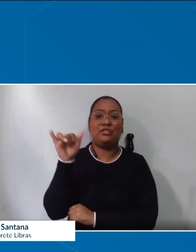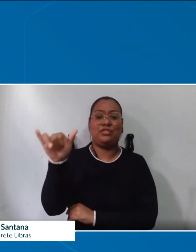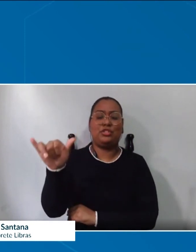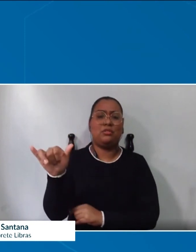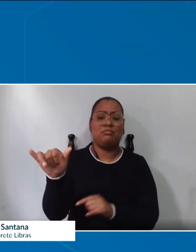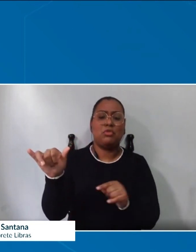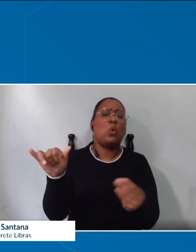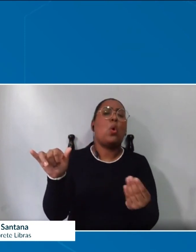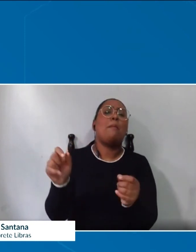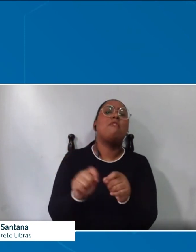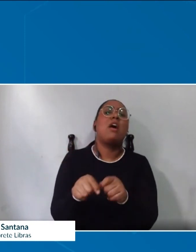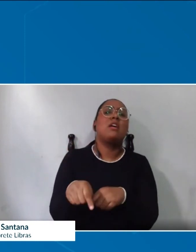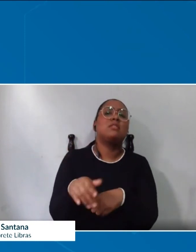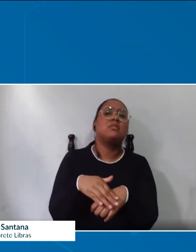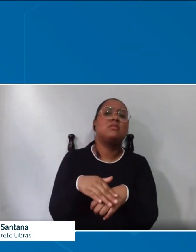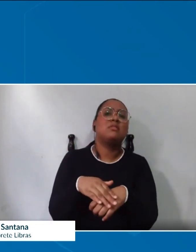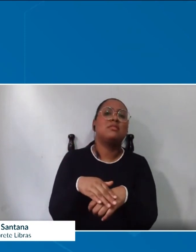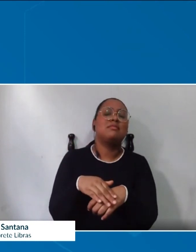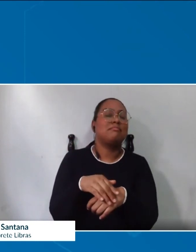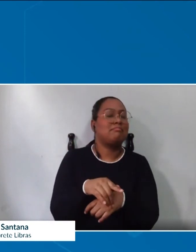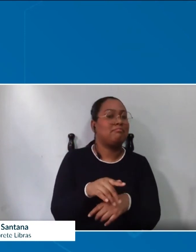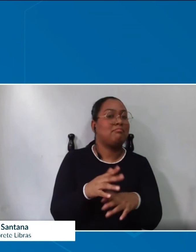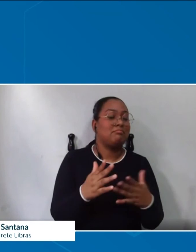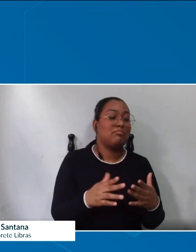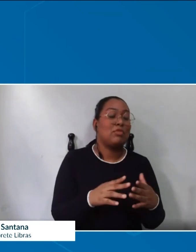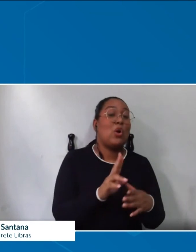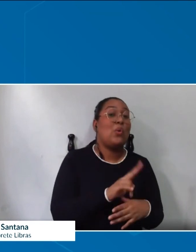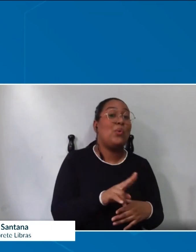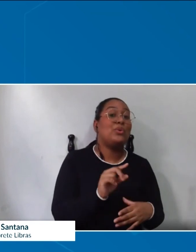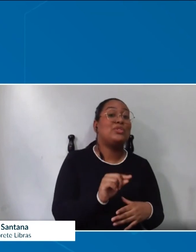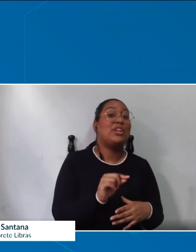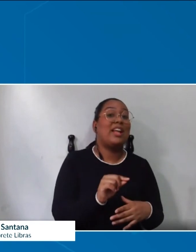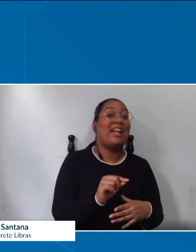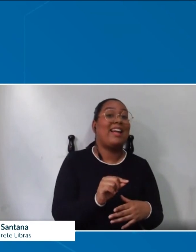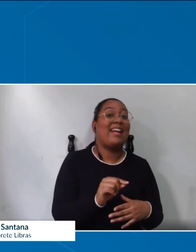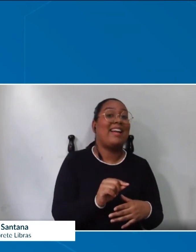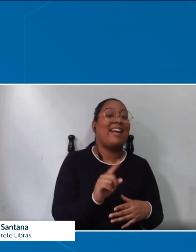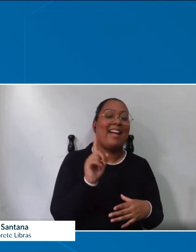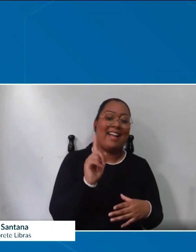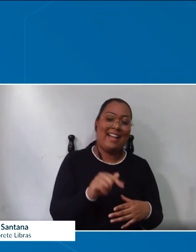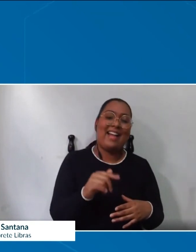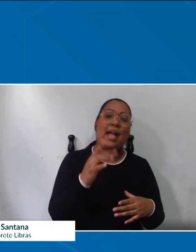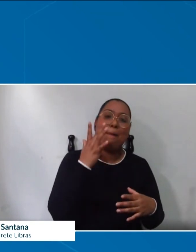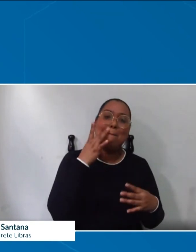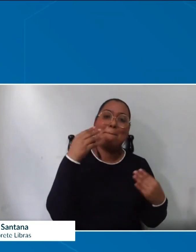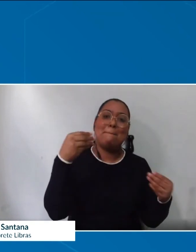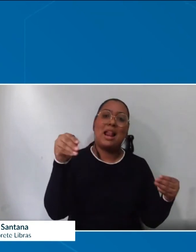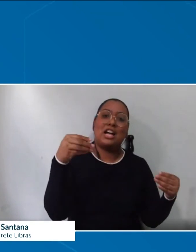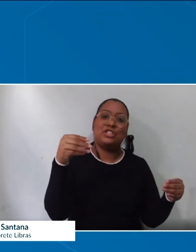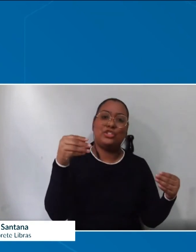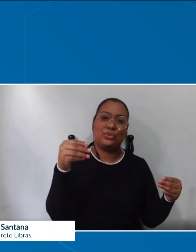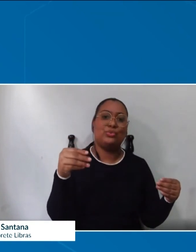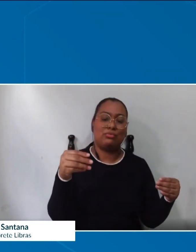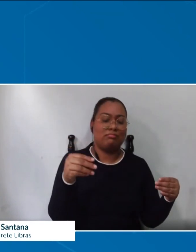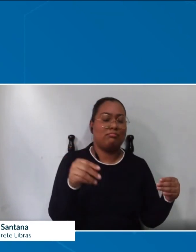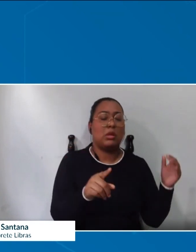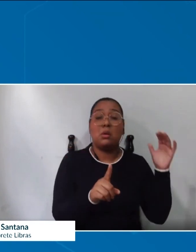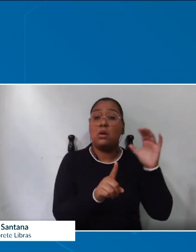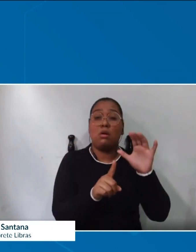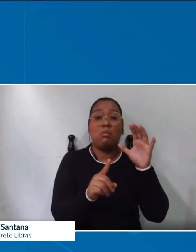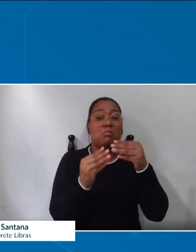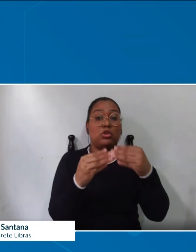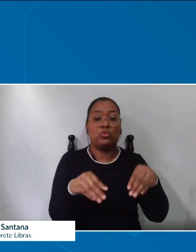algo que é um dos maiores problemas ambientais do mundo hoje, que é essa deposição de plásticos que atingem principalmente